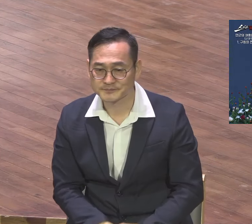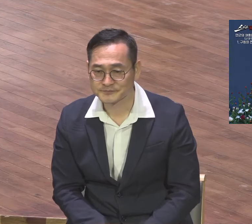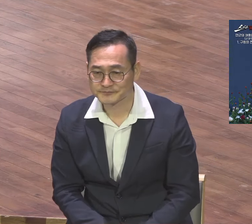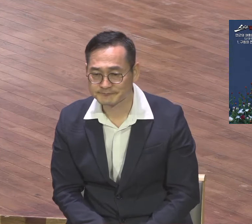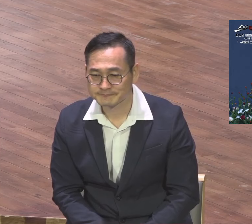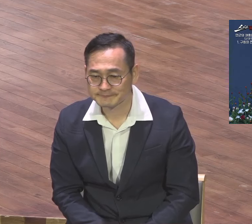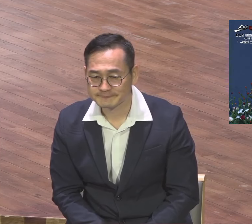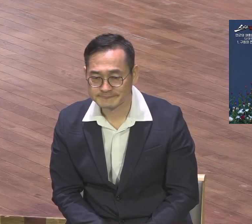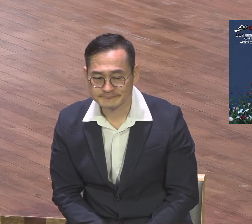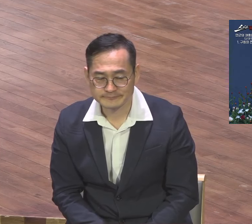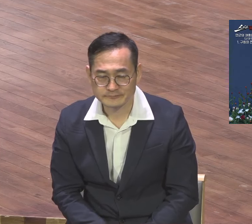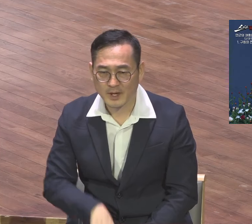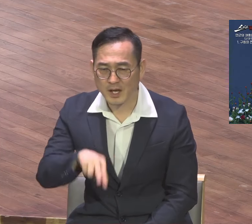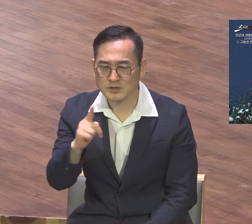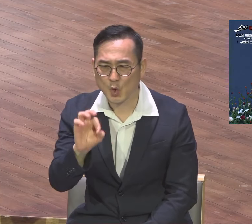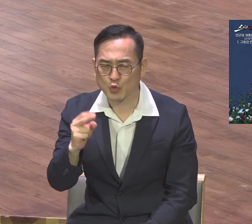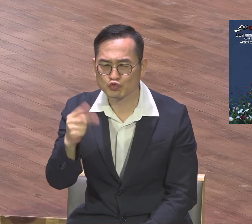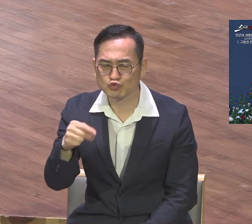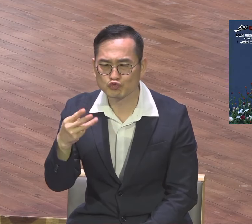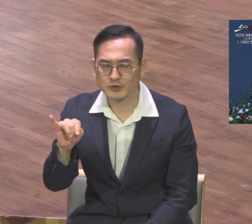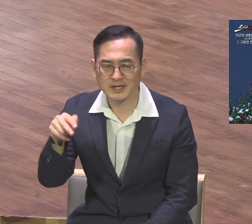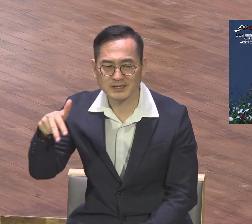아멘. 이 송두리째.